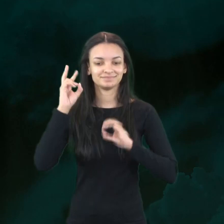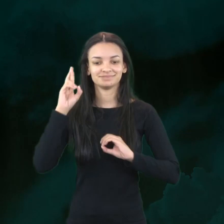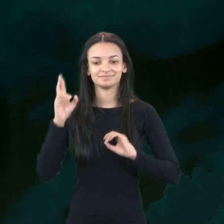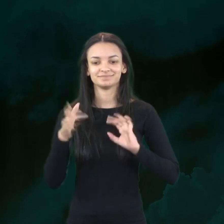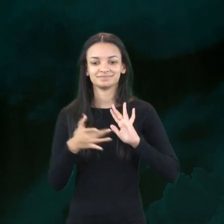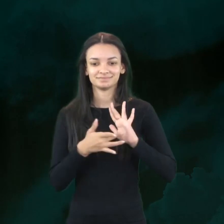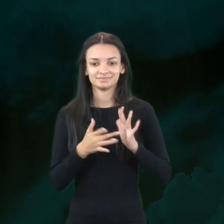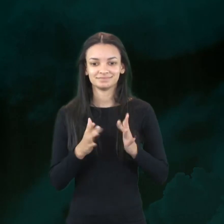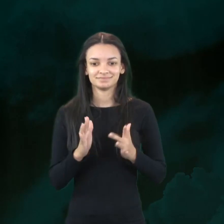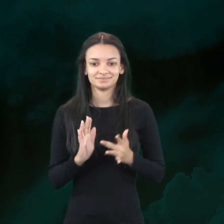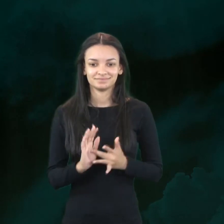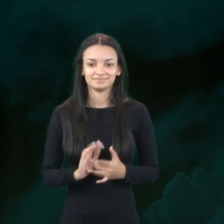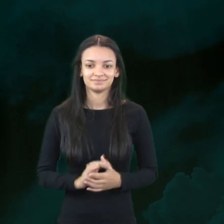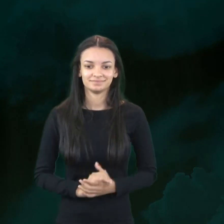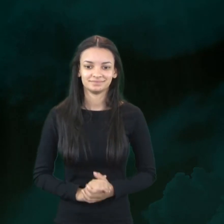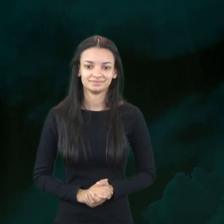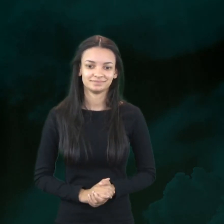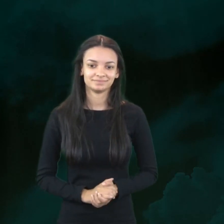estou...